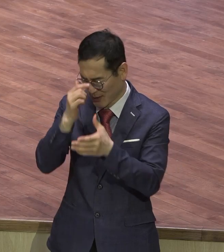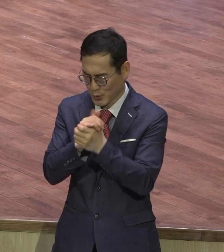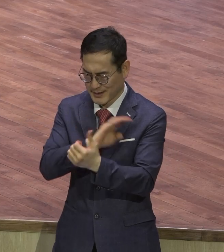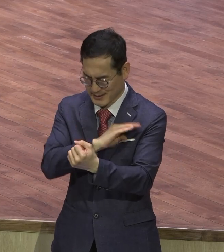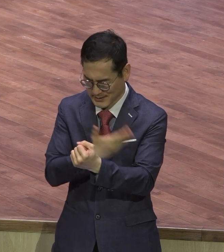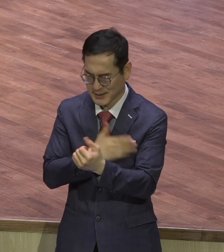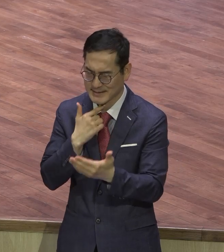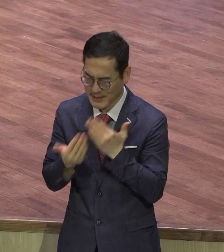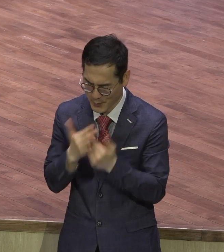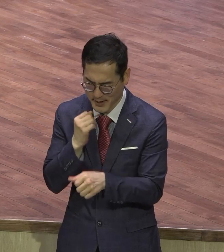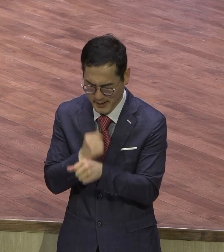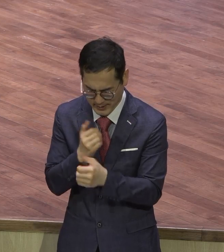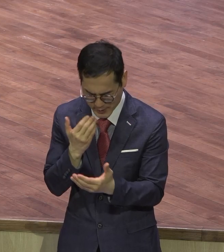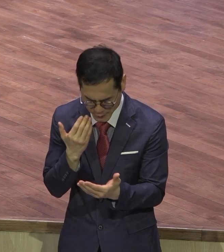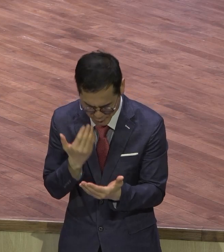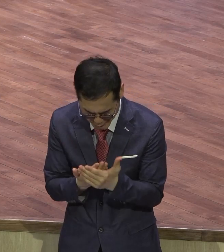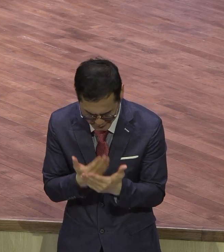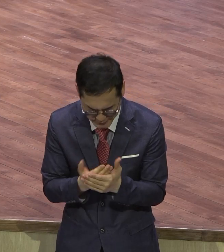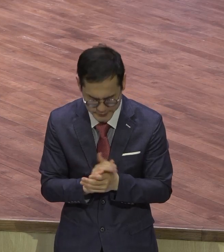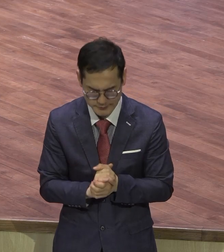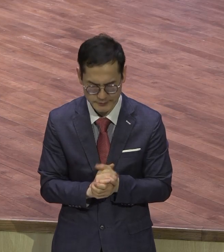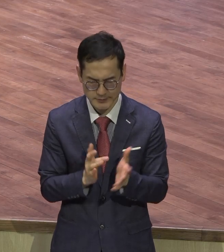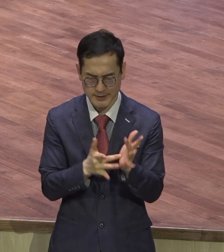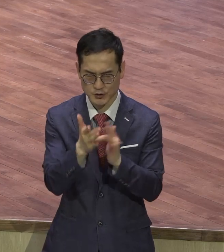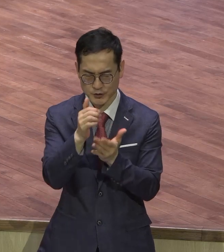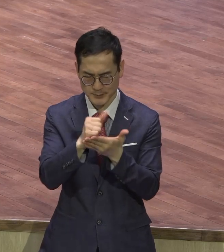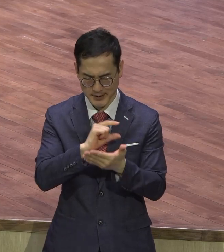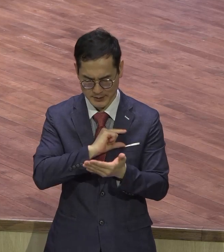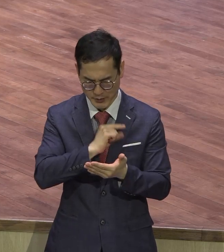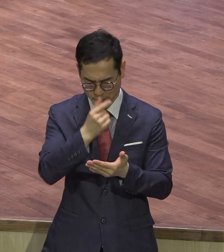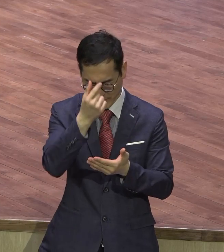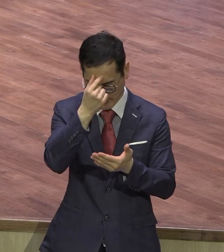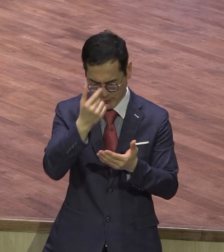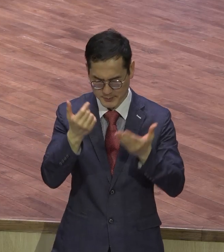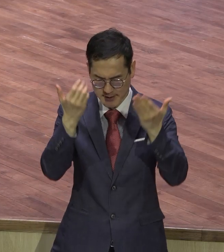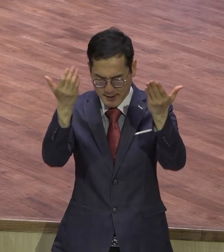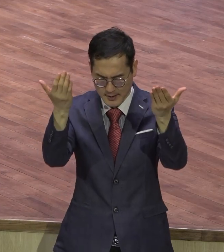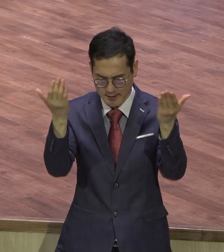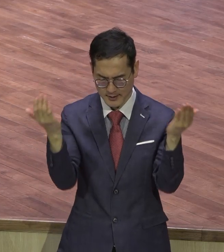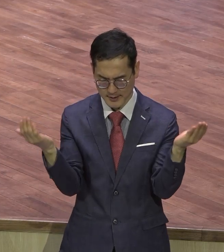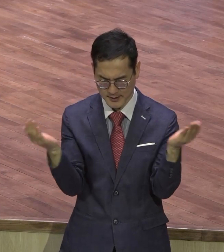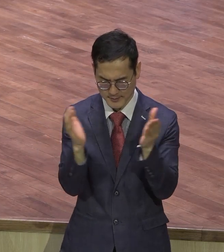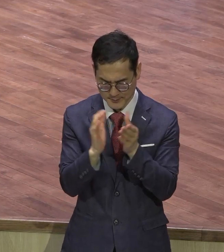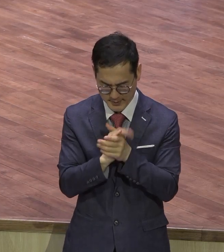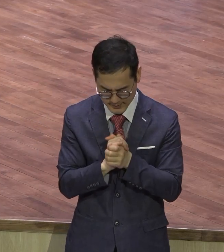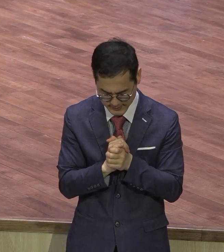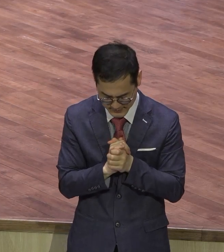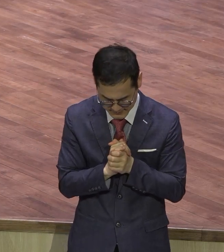증인들이 다 되게 도와주옵소서. 예수 그리스도를 받들어 기도합니다. 아멘.